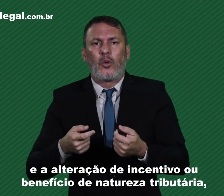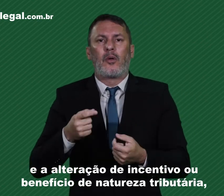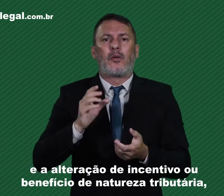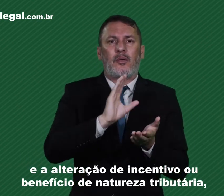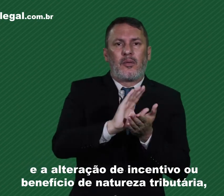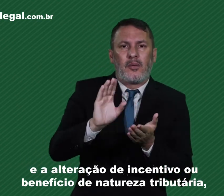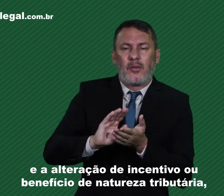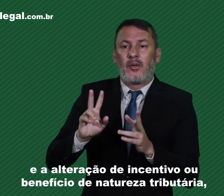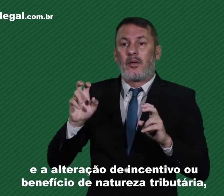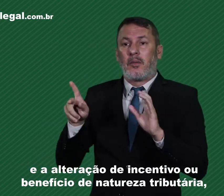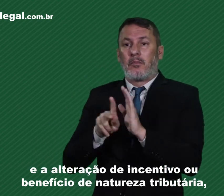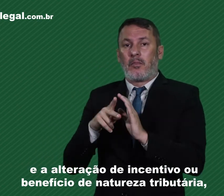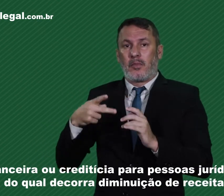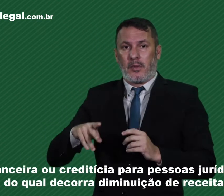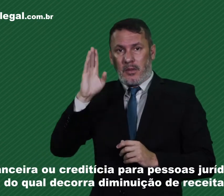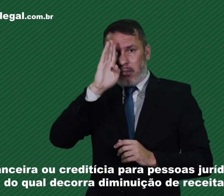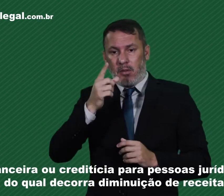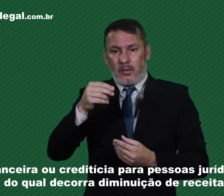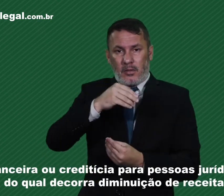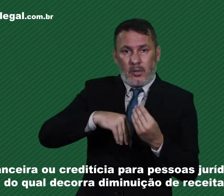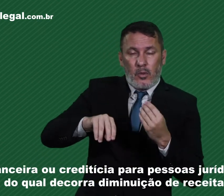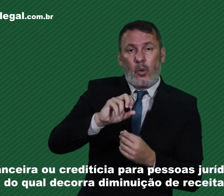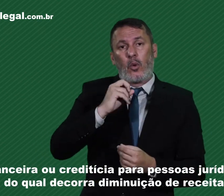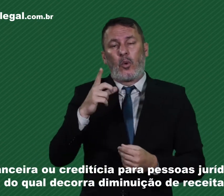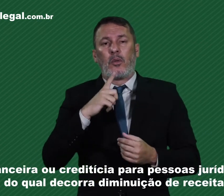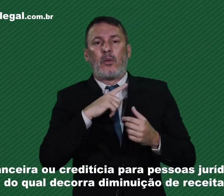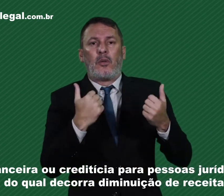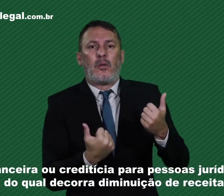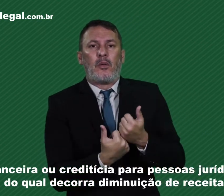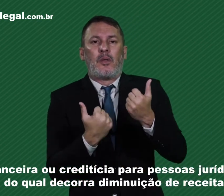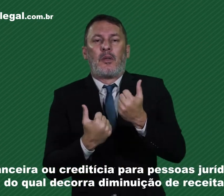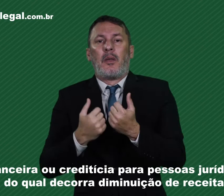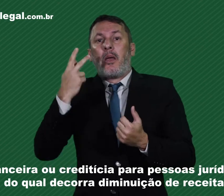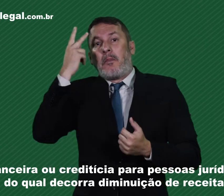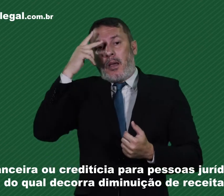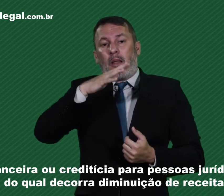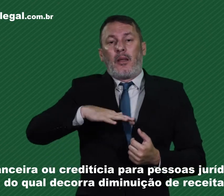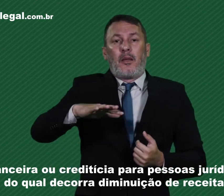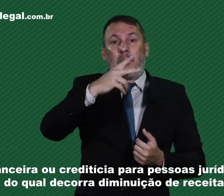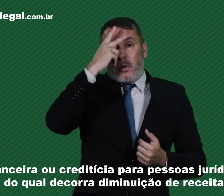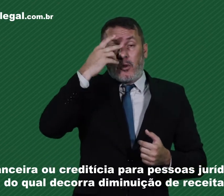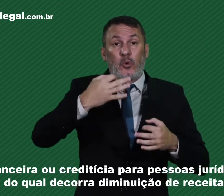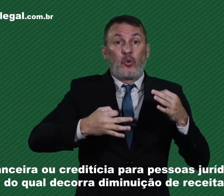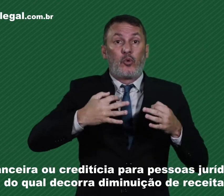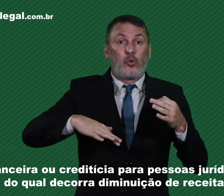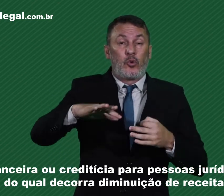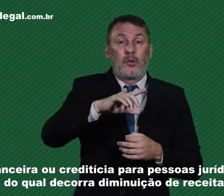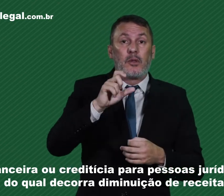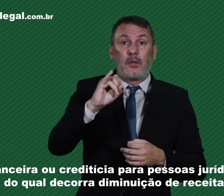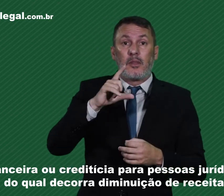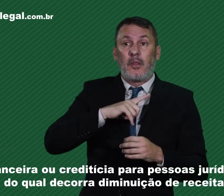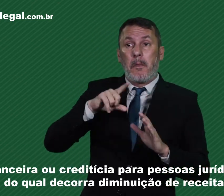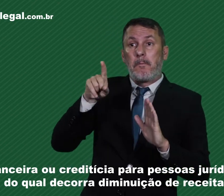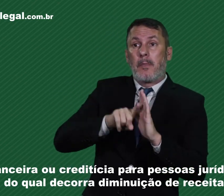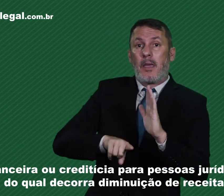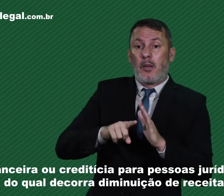de natureza tributária Financeira ou creditícia para pessoas jurídicas do qual decorra diminuição de